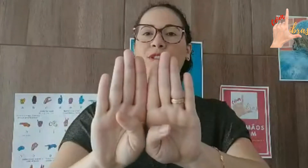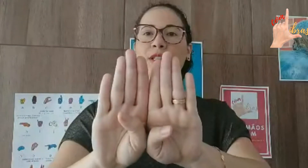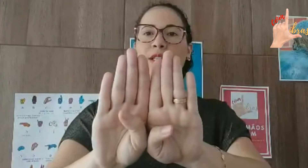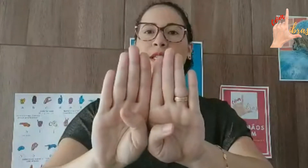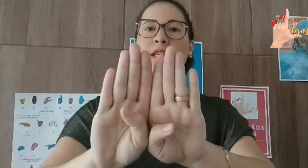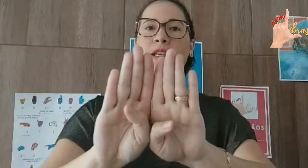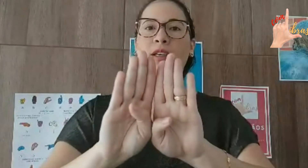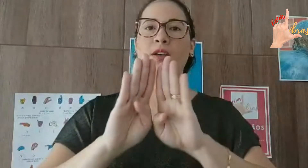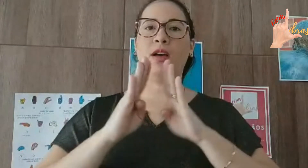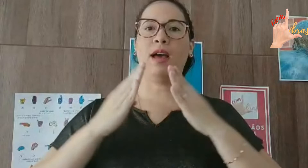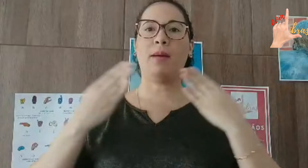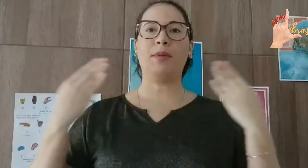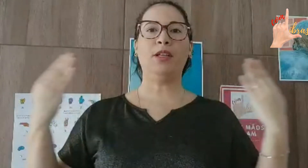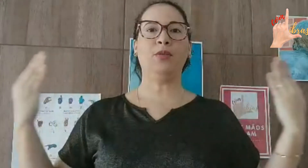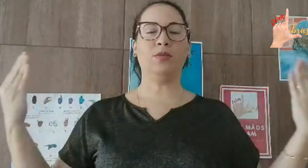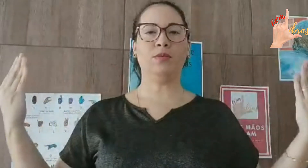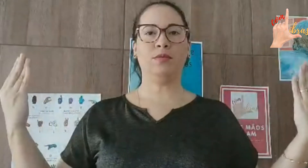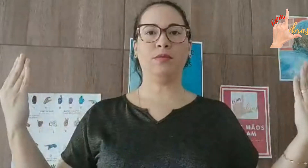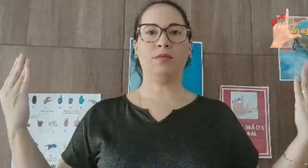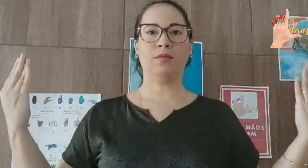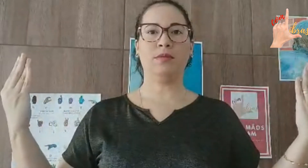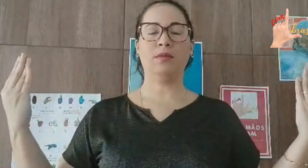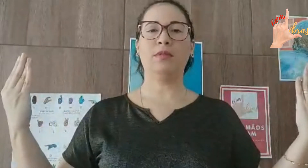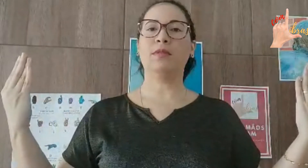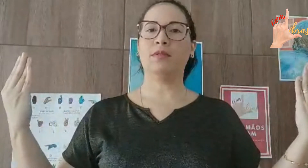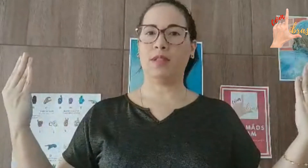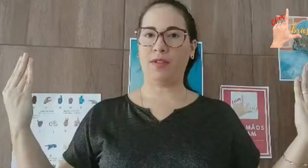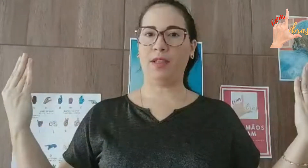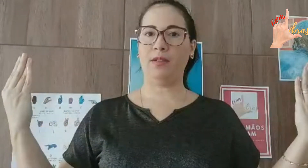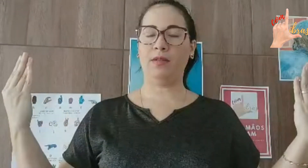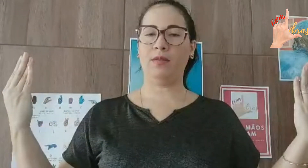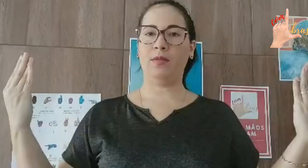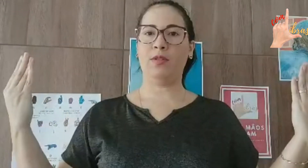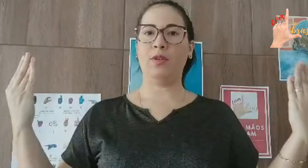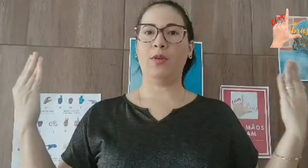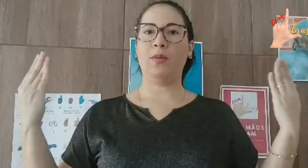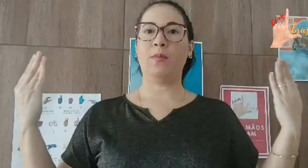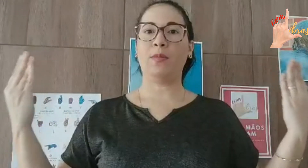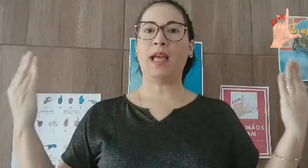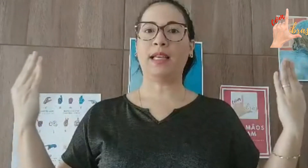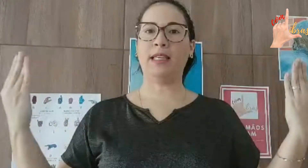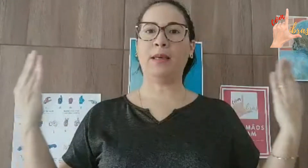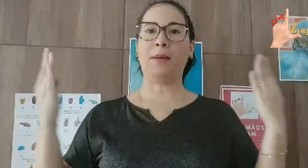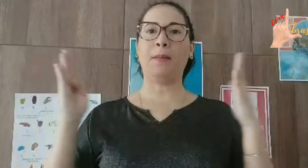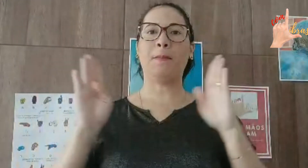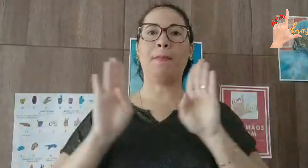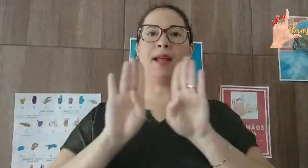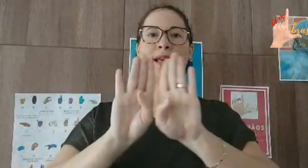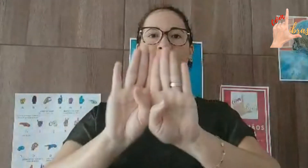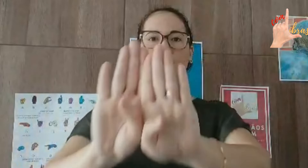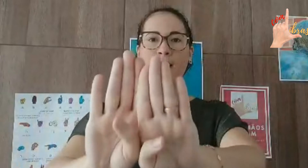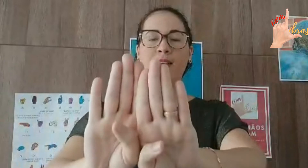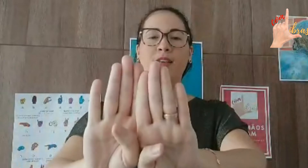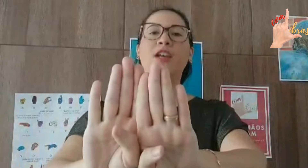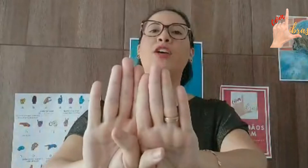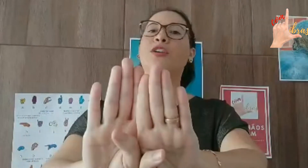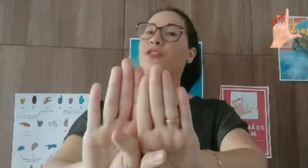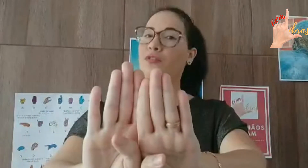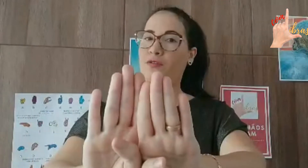frente, abriu. Tá vendo? Daqui para cá,